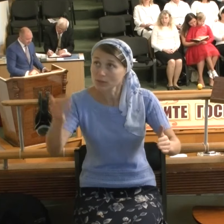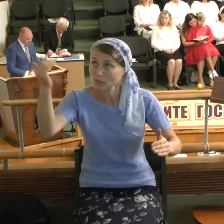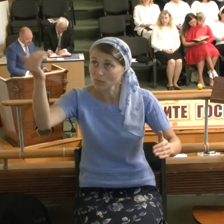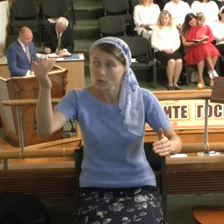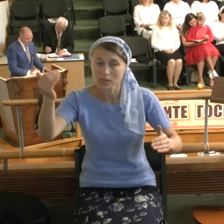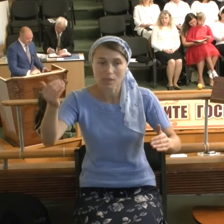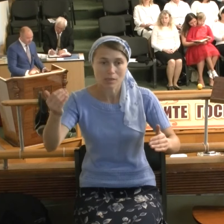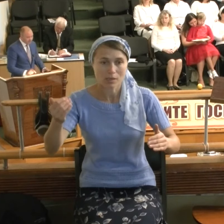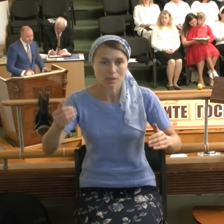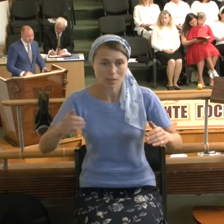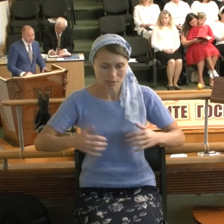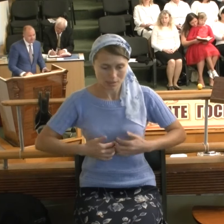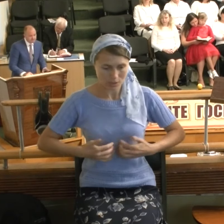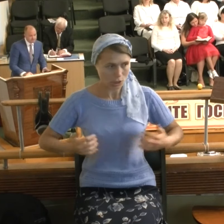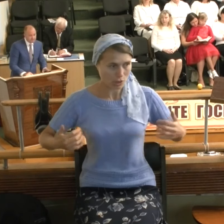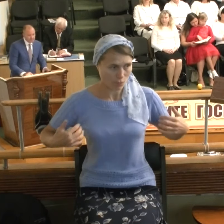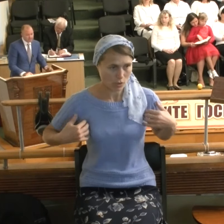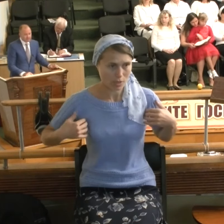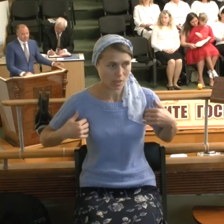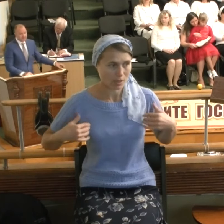для нас, для молитвы.